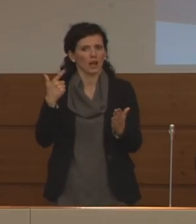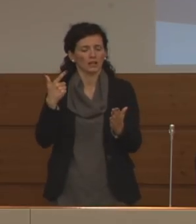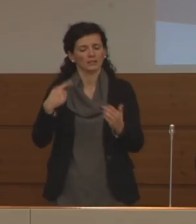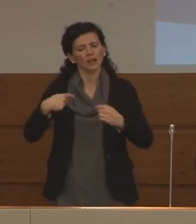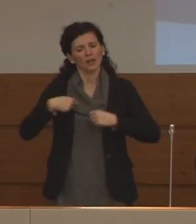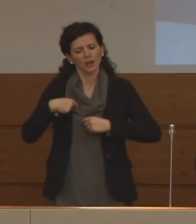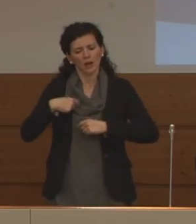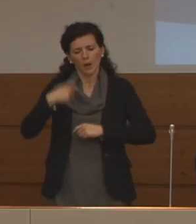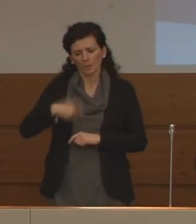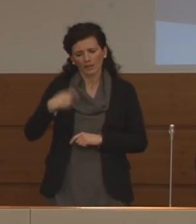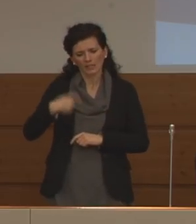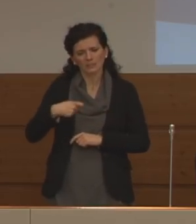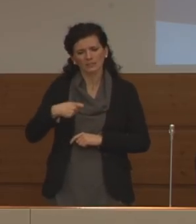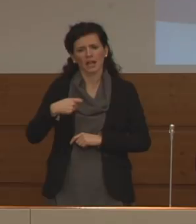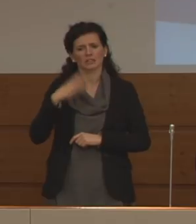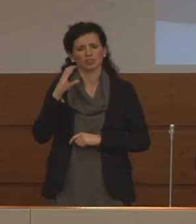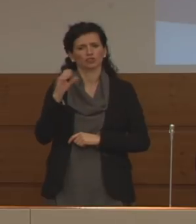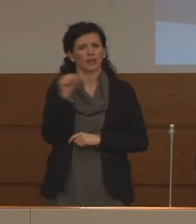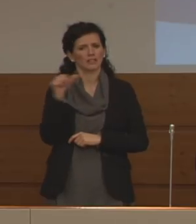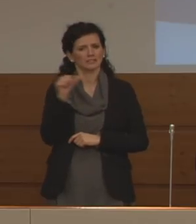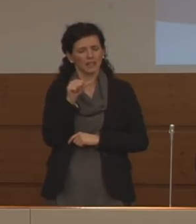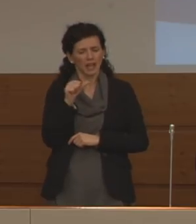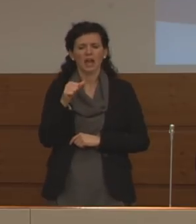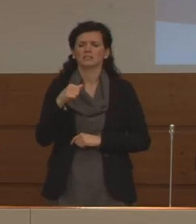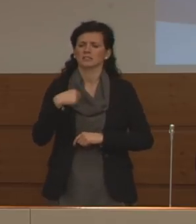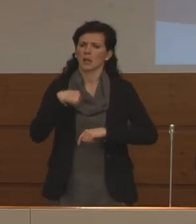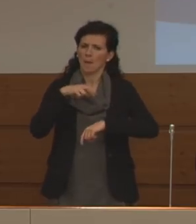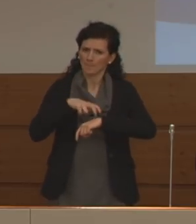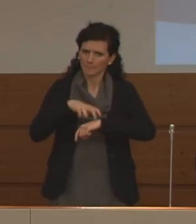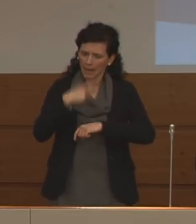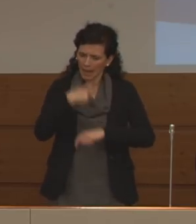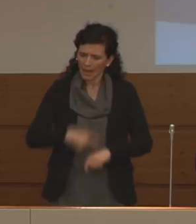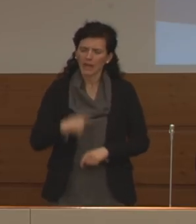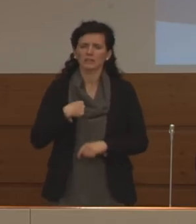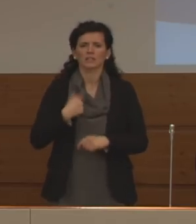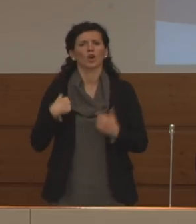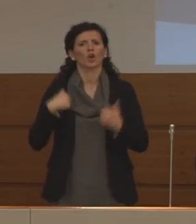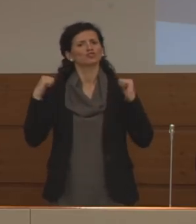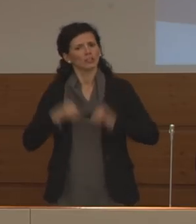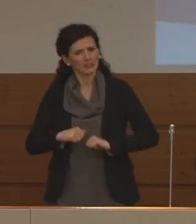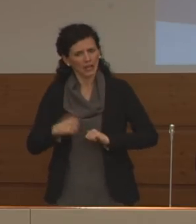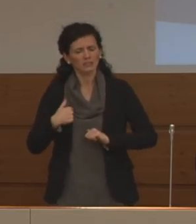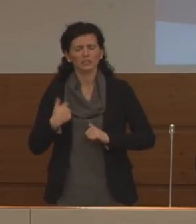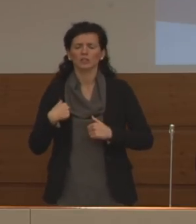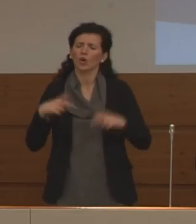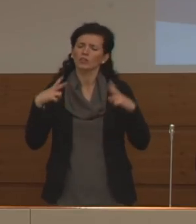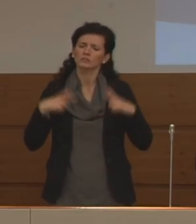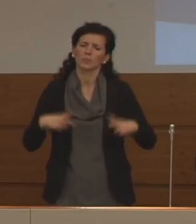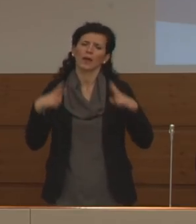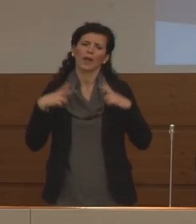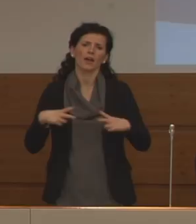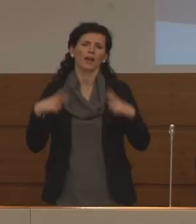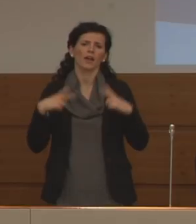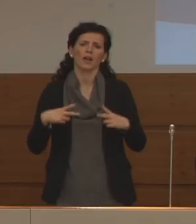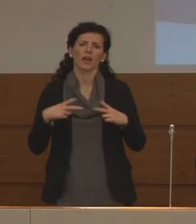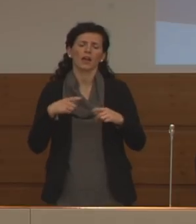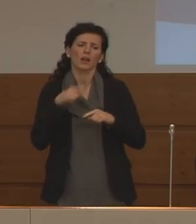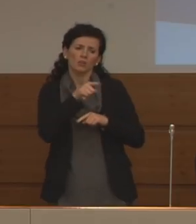css come medico come cittadino auspico venga sempre più